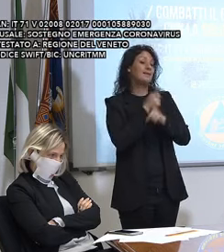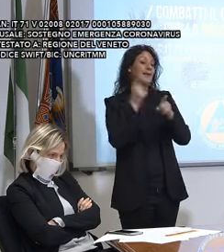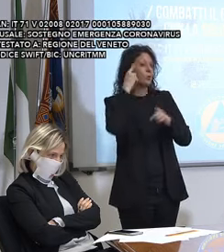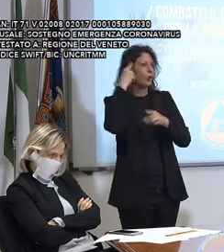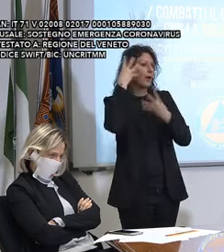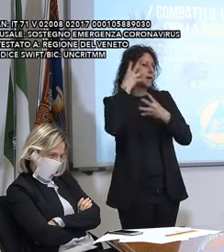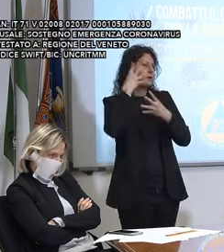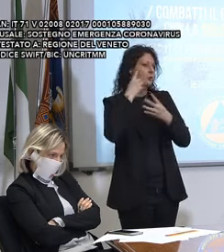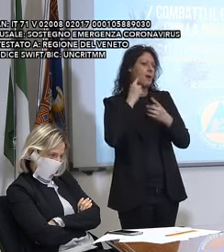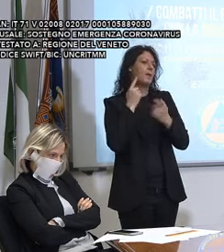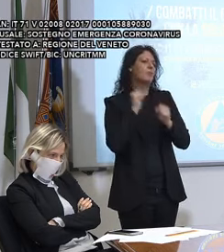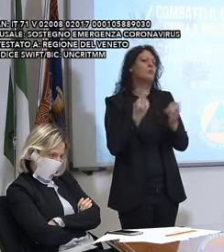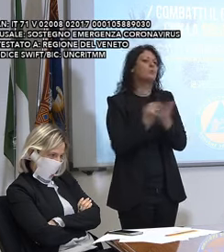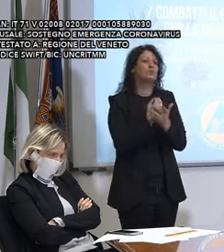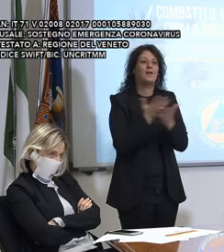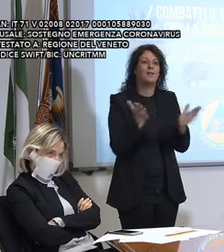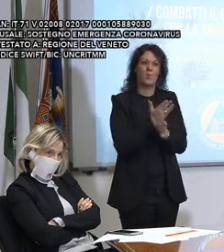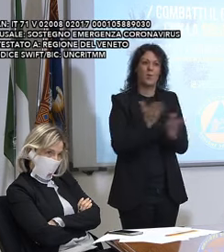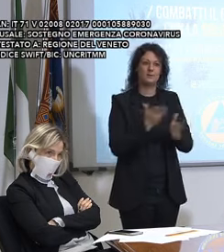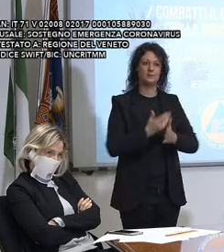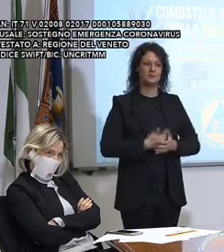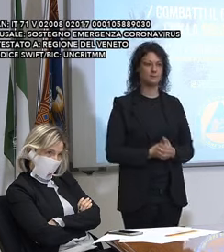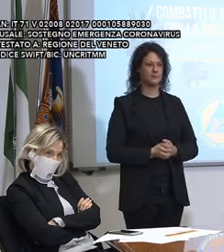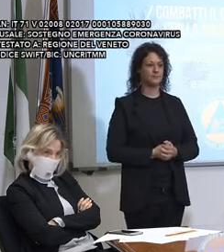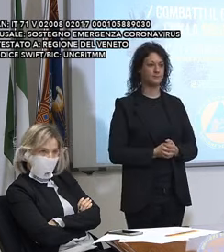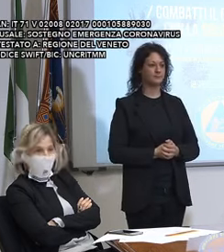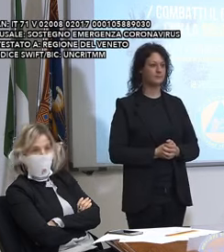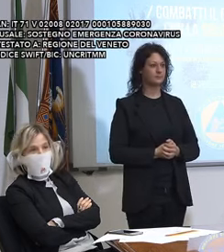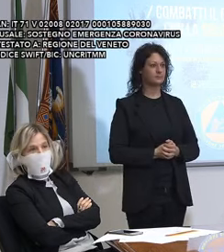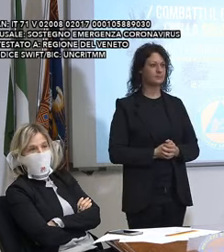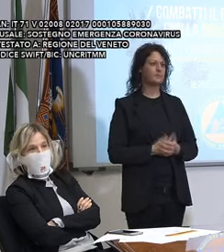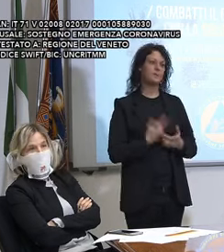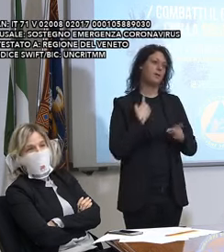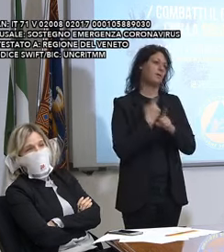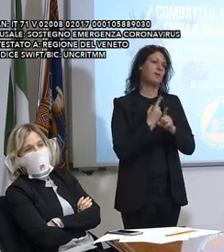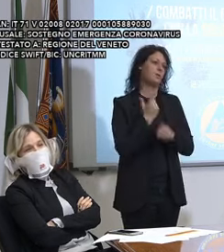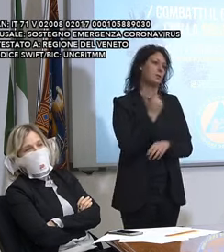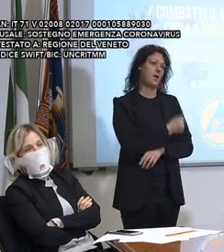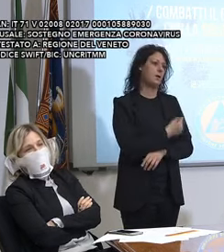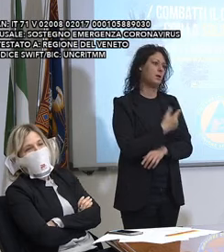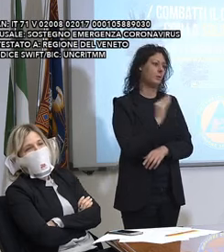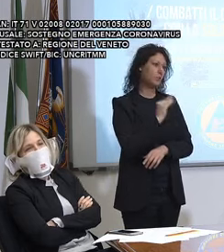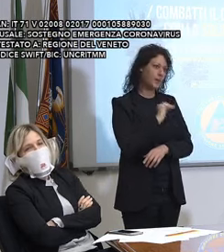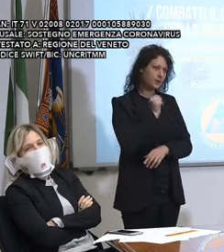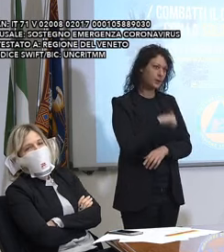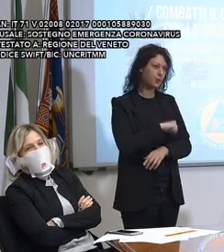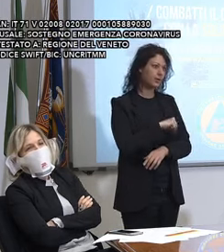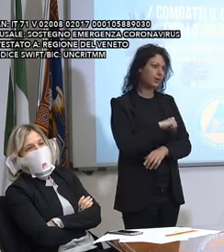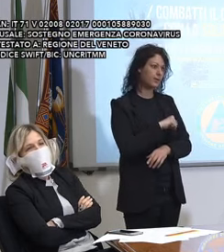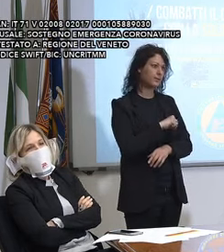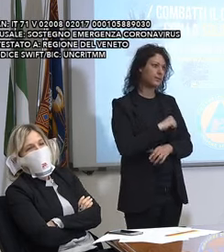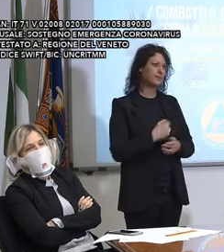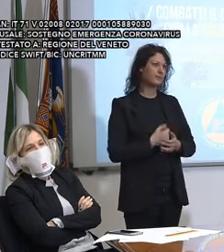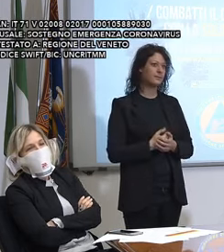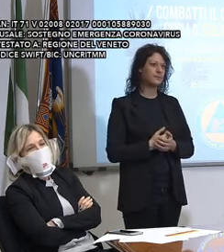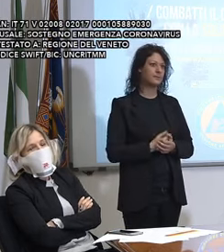Capita di tutto, no? Se non ci sono altre domande. Però sì. Lasciatemi andare adesso, ragazzi. Delle nuove rete bene tanto esatto e ancora. Poi